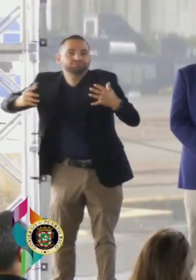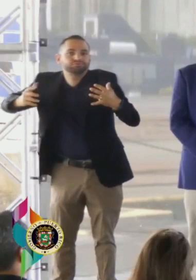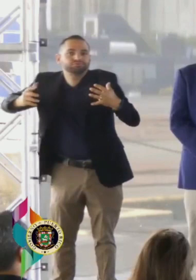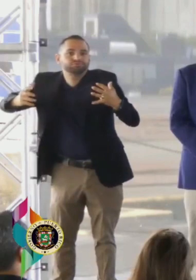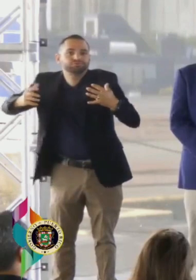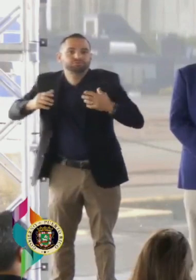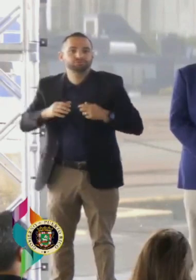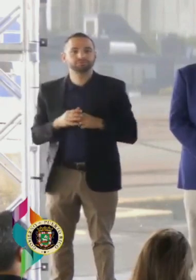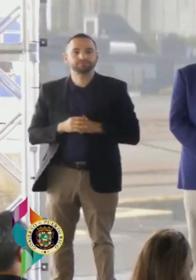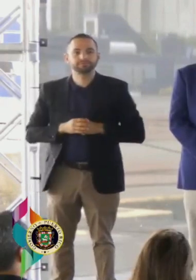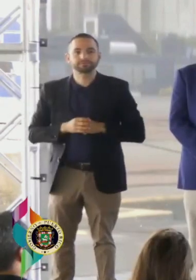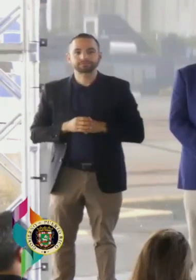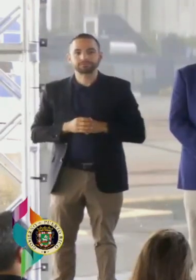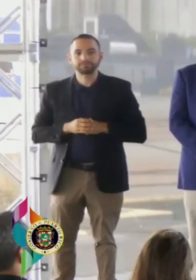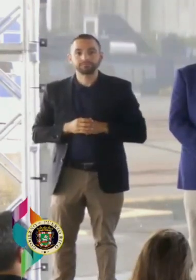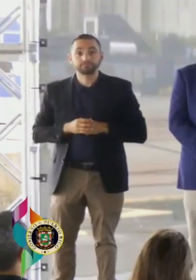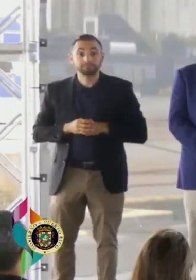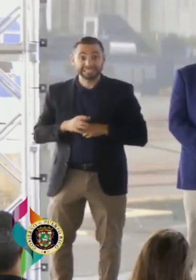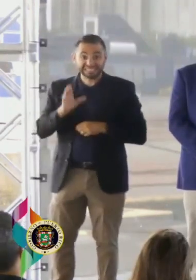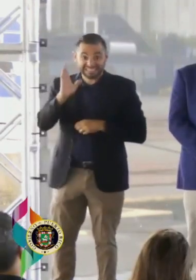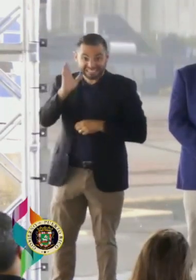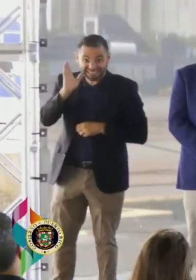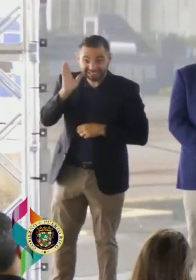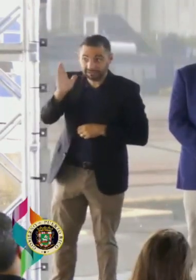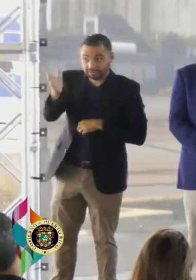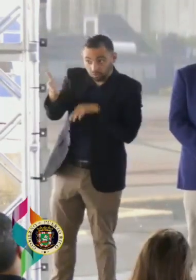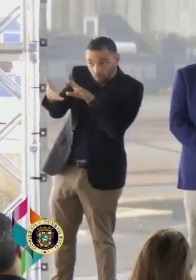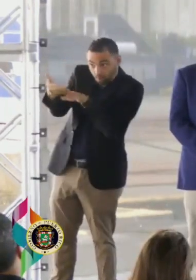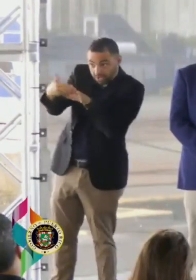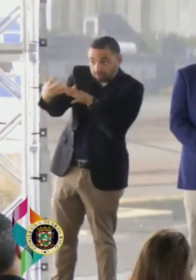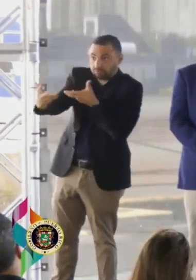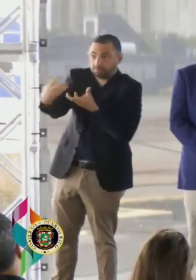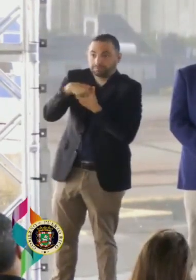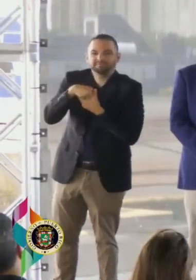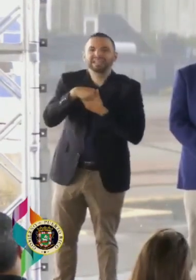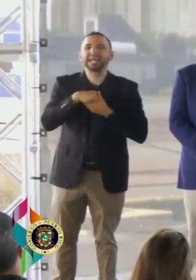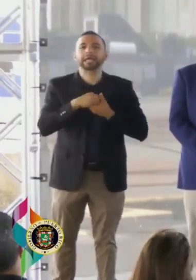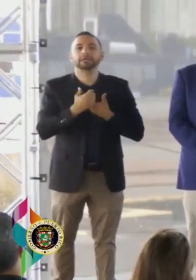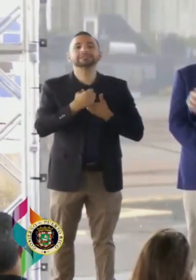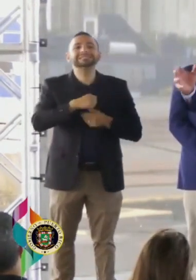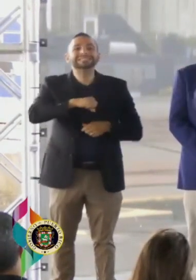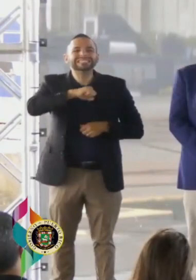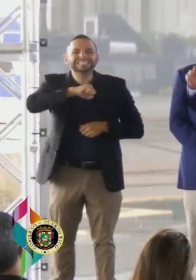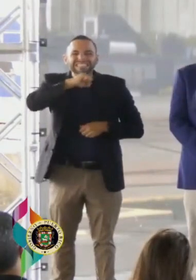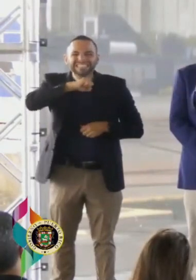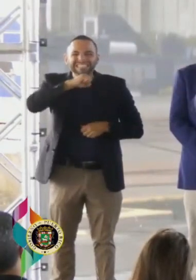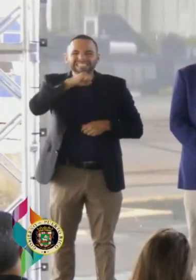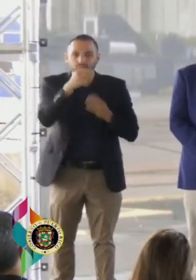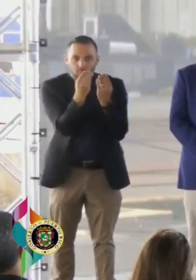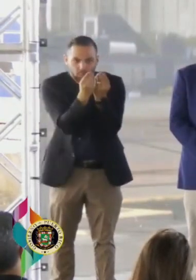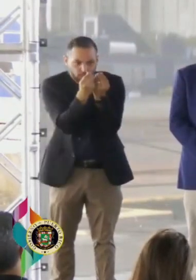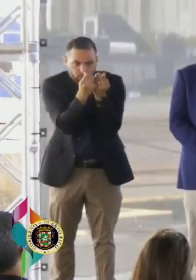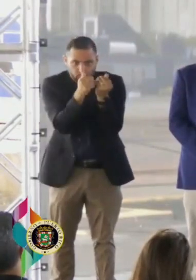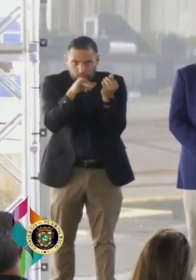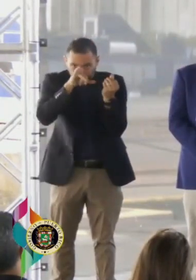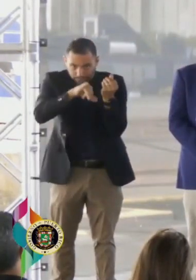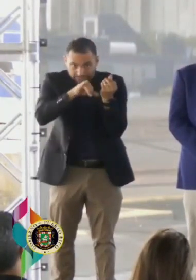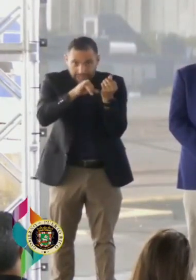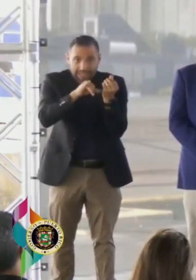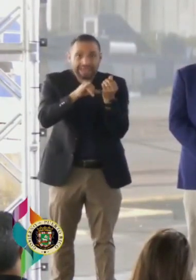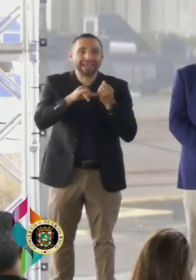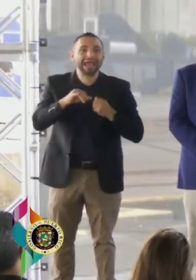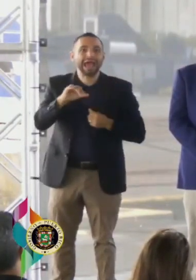está and la integración de las operaciones de la cementera Argos aquí en esta en esta misma área del